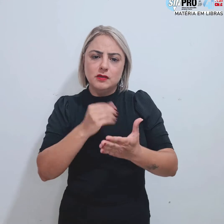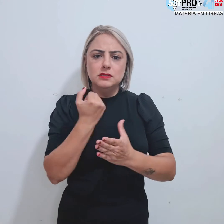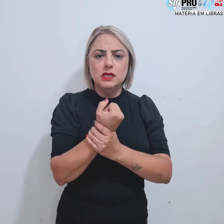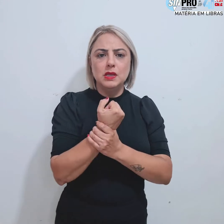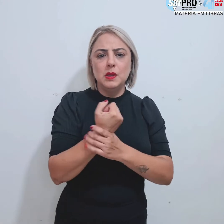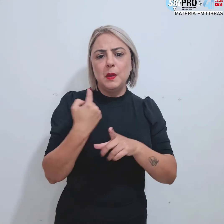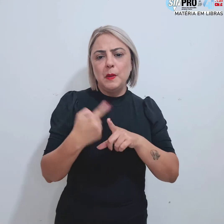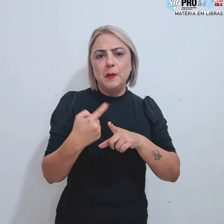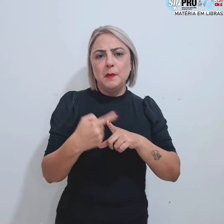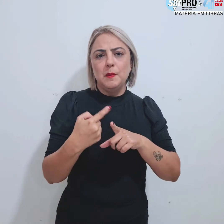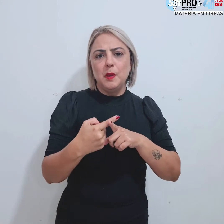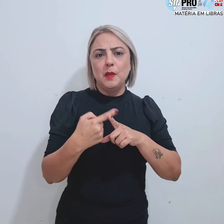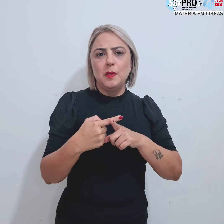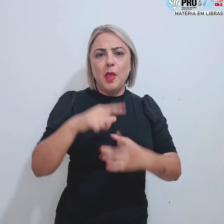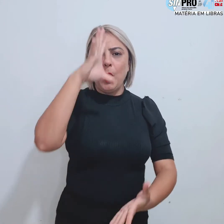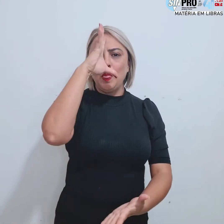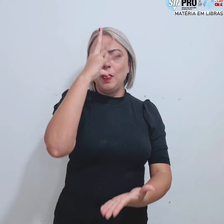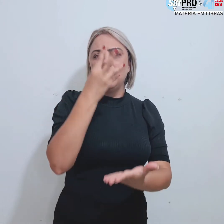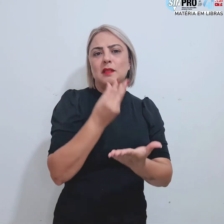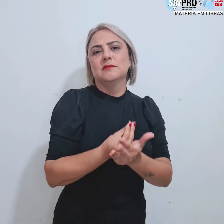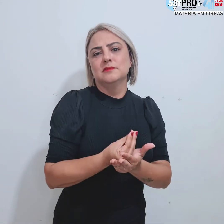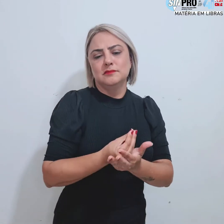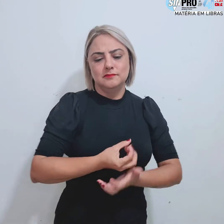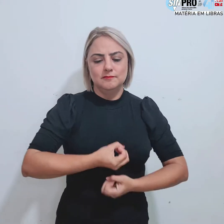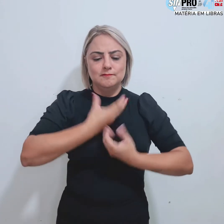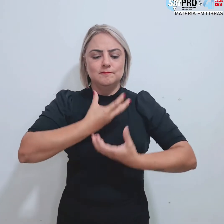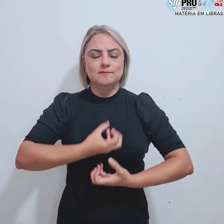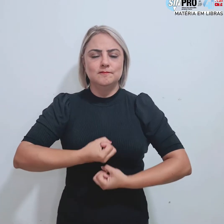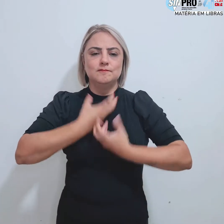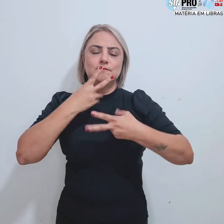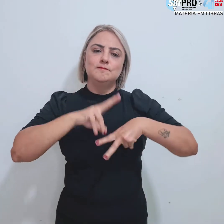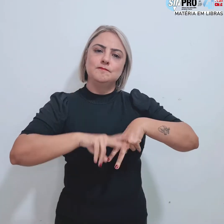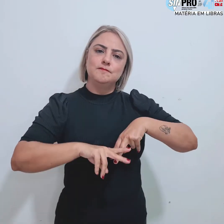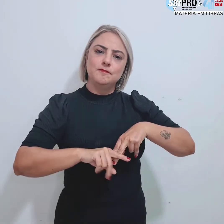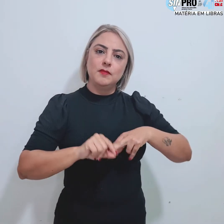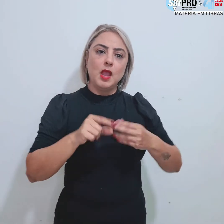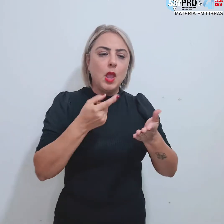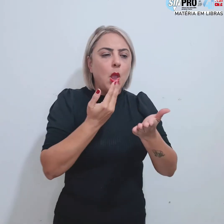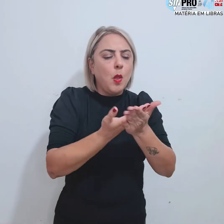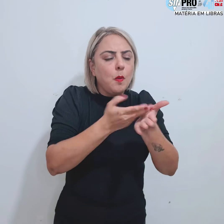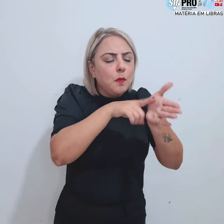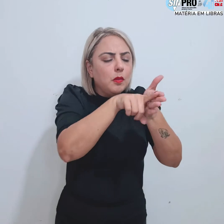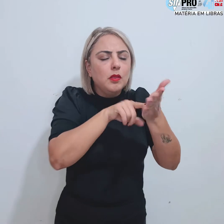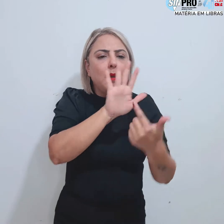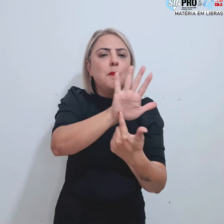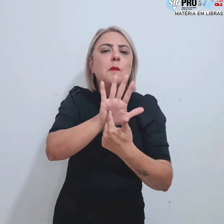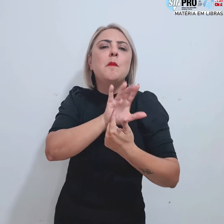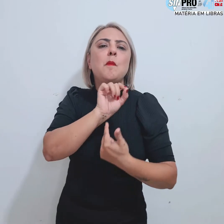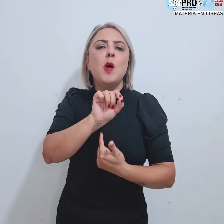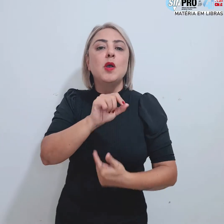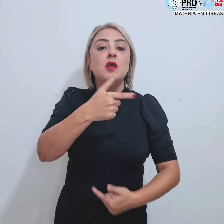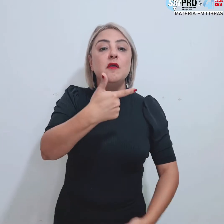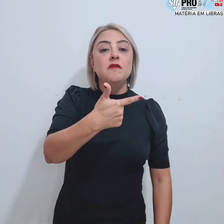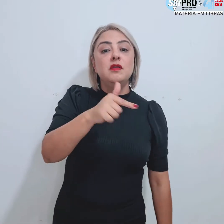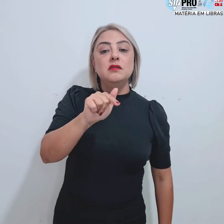por causa de sua identidade e expressão de gênero. O estudo ainda aponta que 27